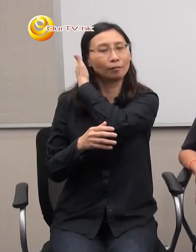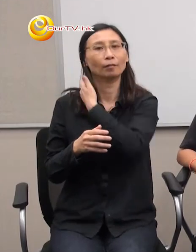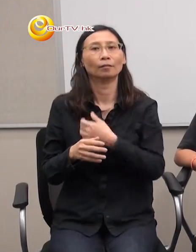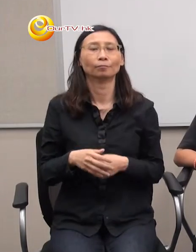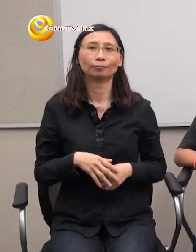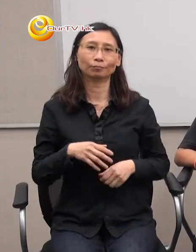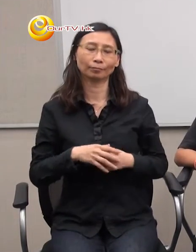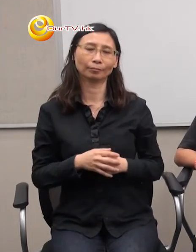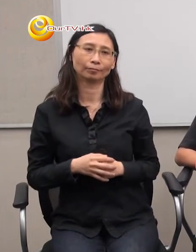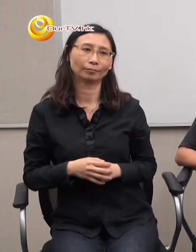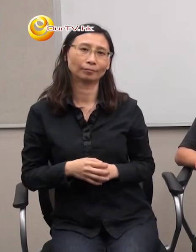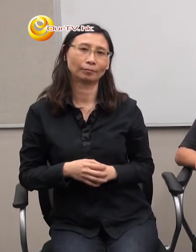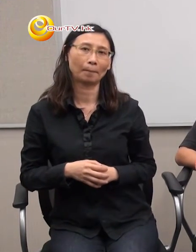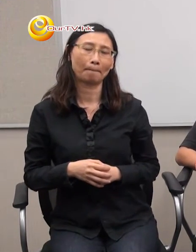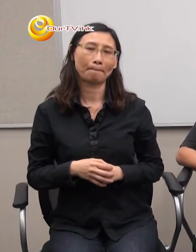冇真